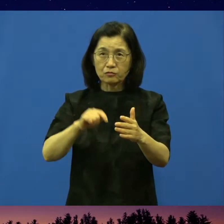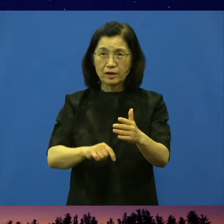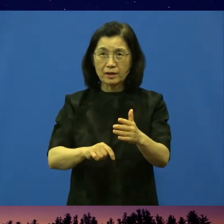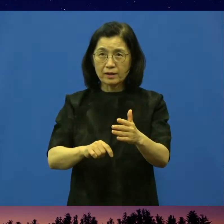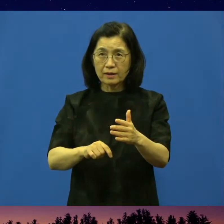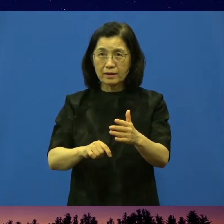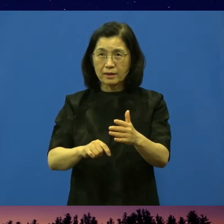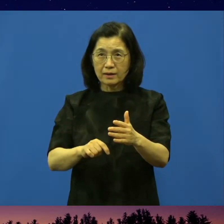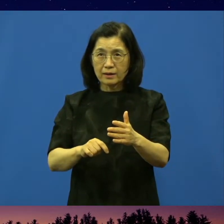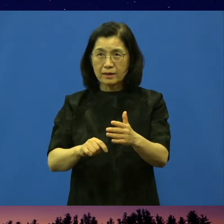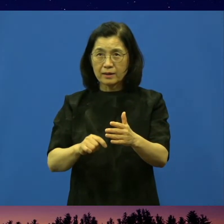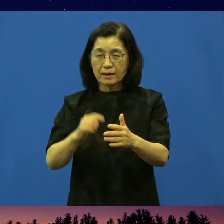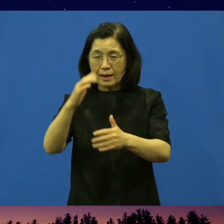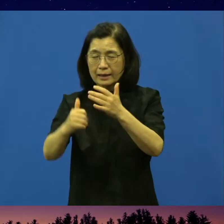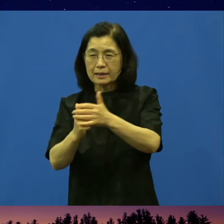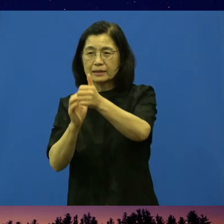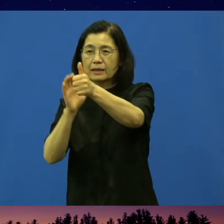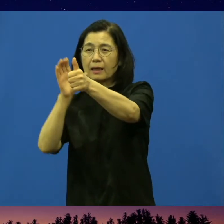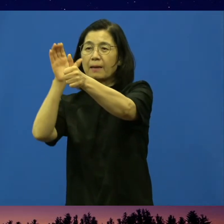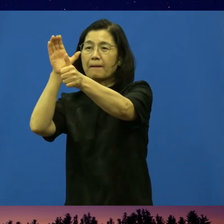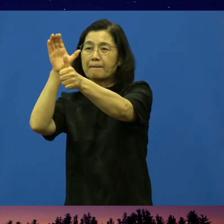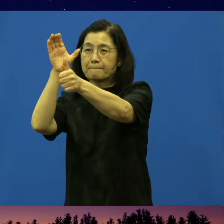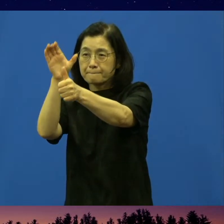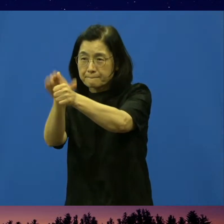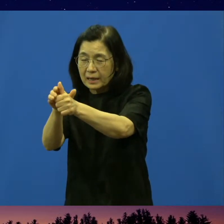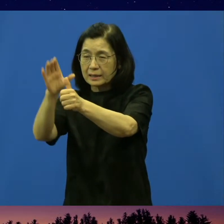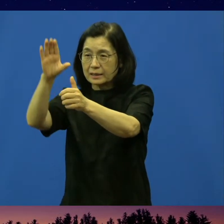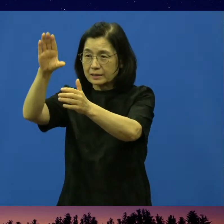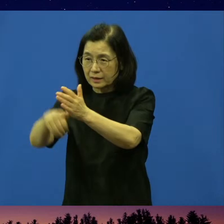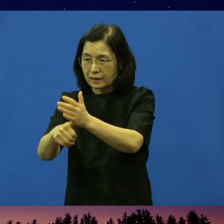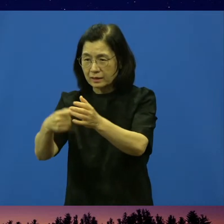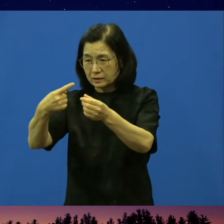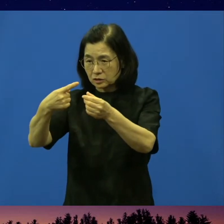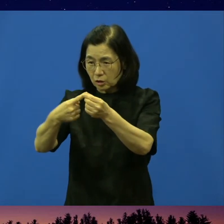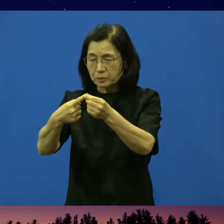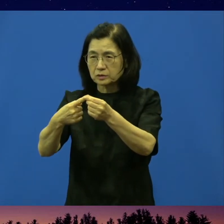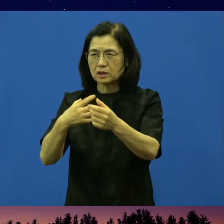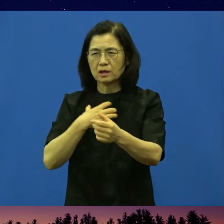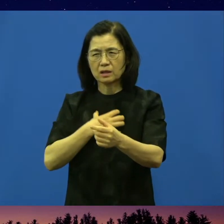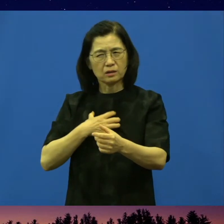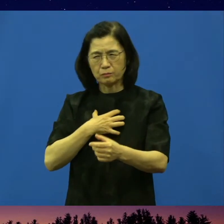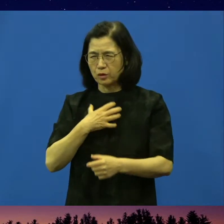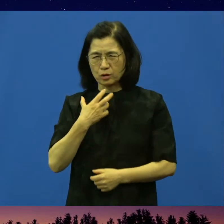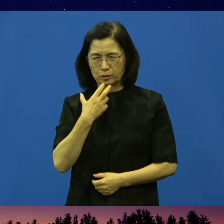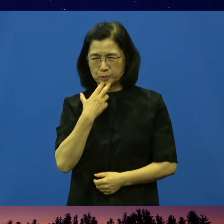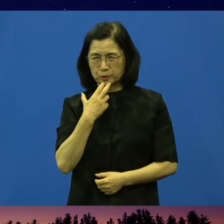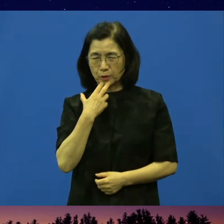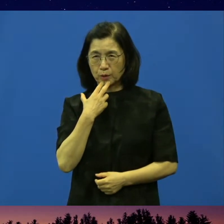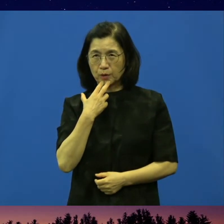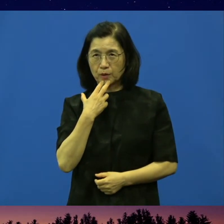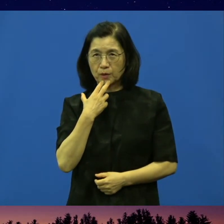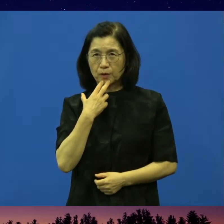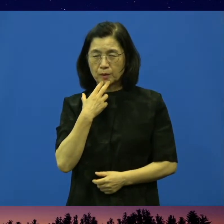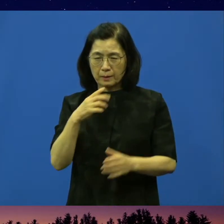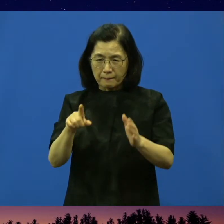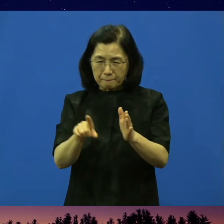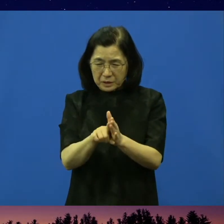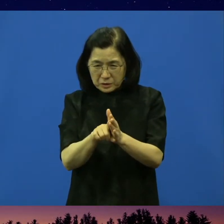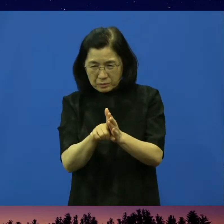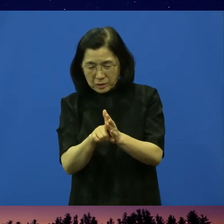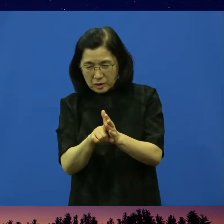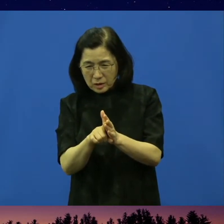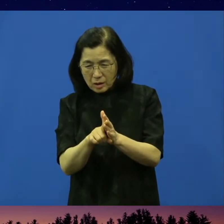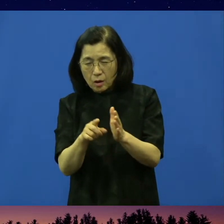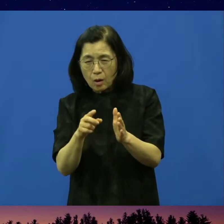하나님께 맡겨졌다면 그 다음에는 염려하지 않아도 돼요. 그러나 믿음이 없는 사람의 입장에서 보면 맡겼다는 게